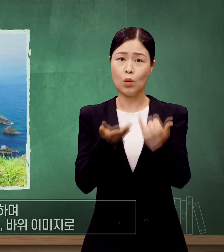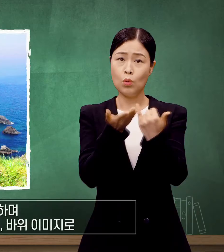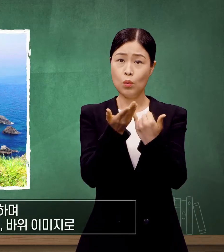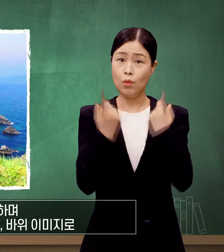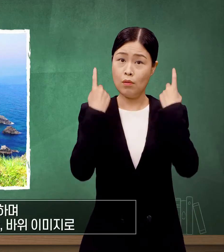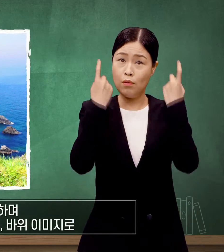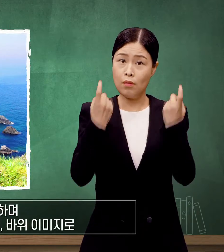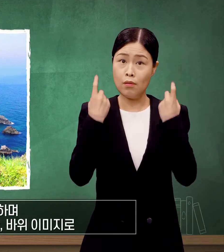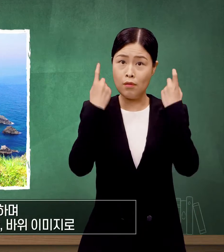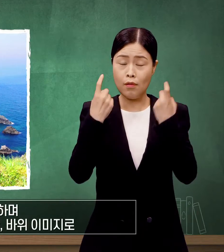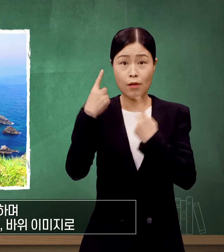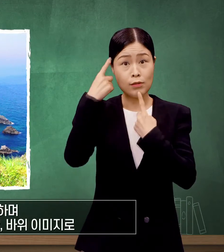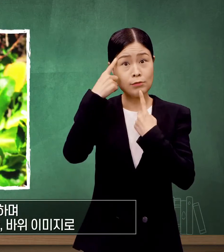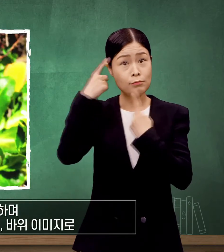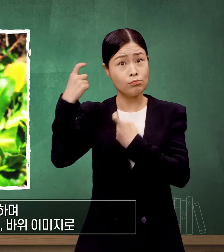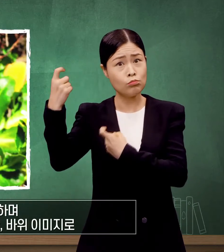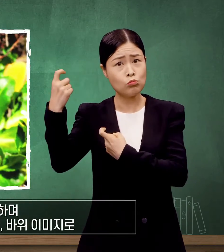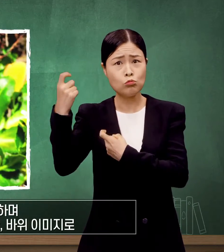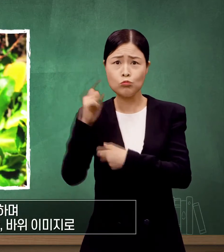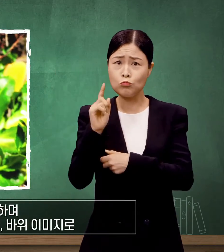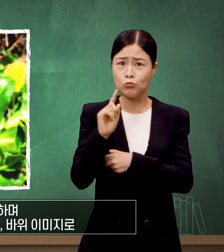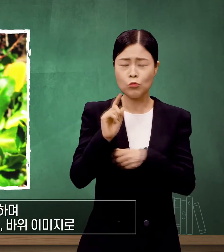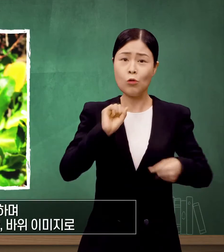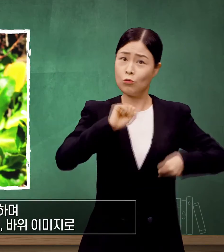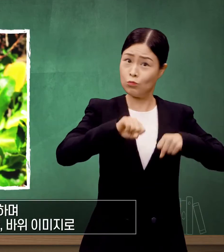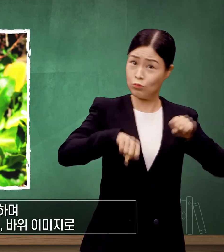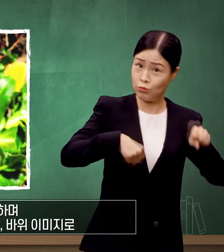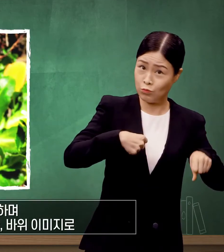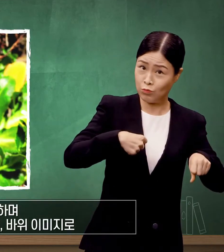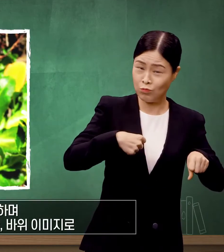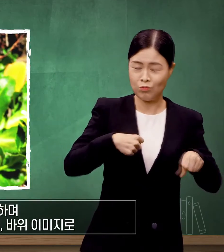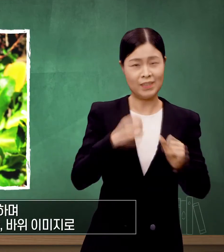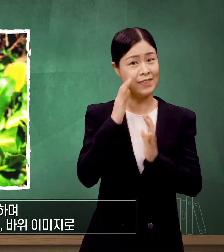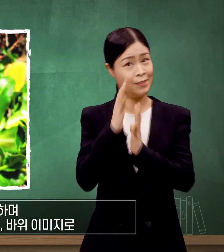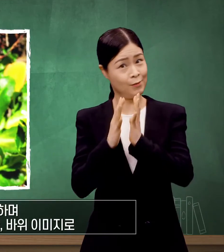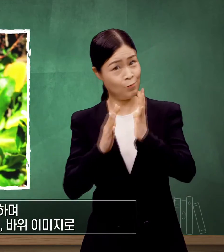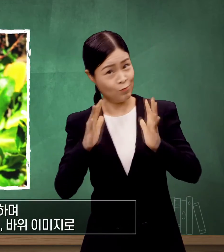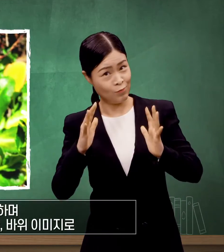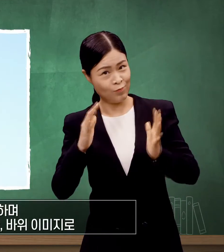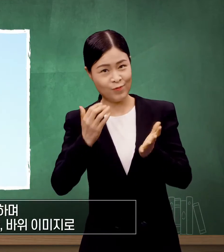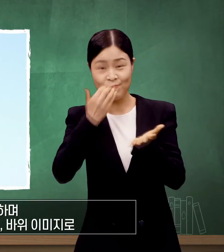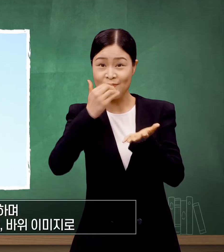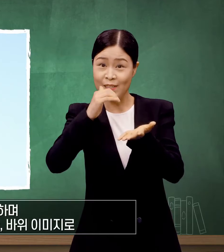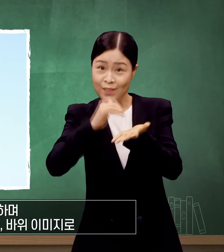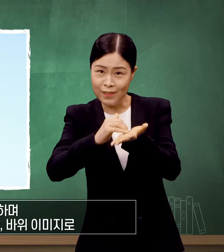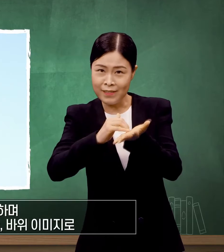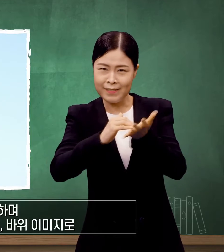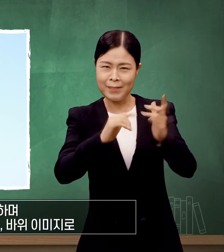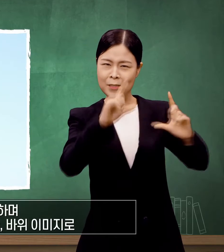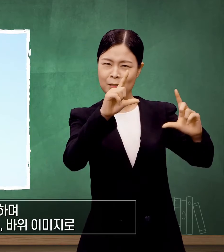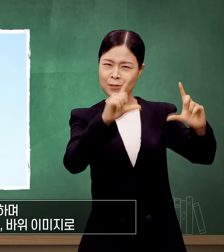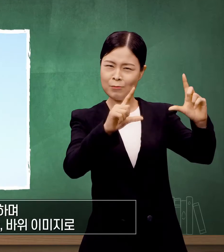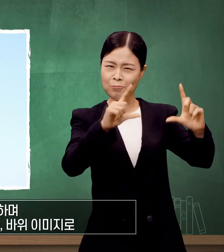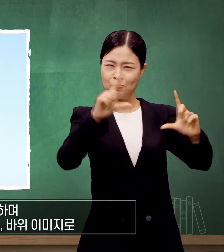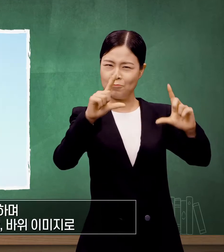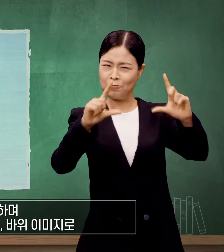독도 여행을 기념하며 독도의 동물, 식물, 바위 이미지로